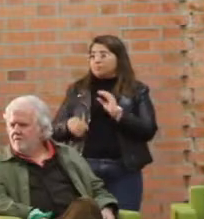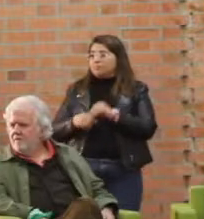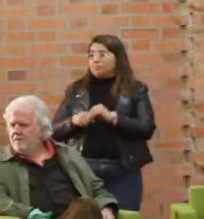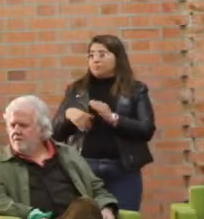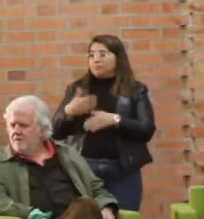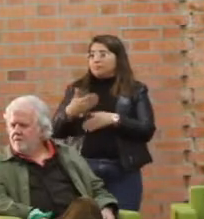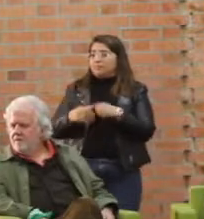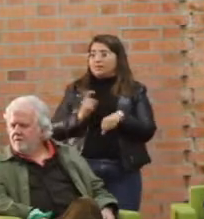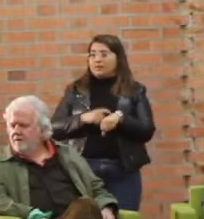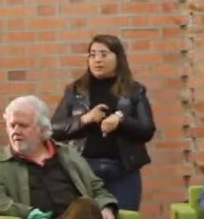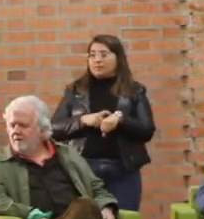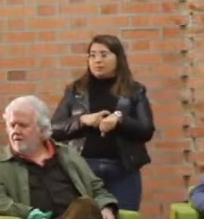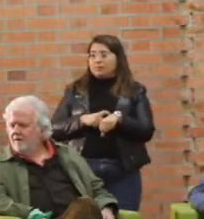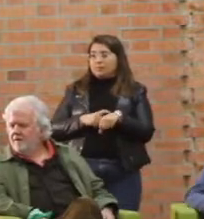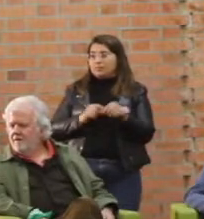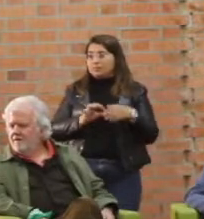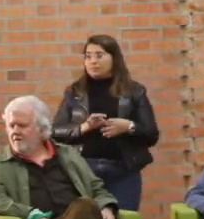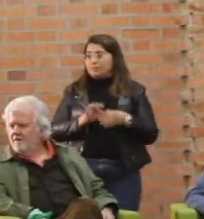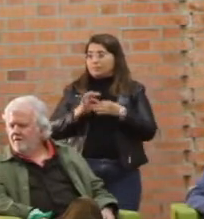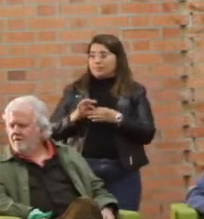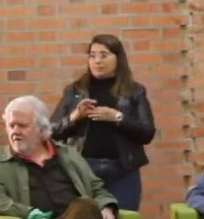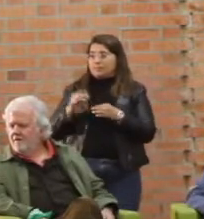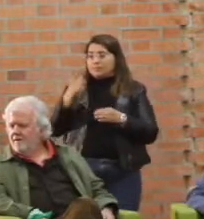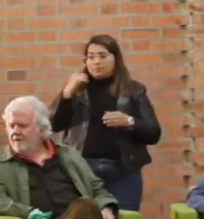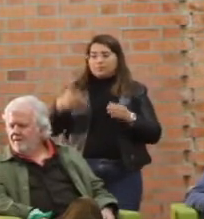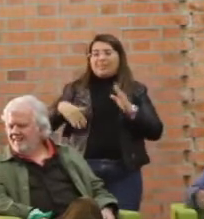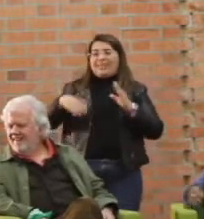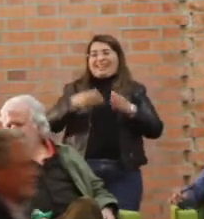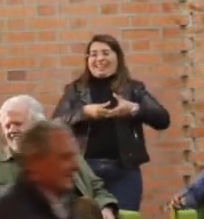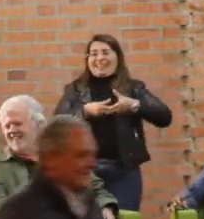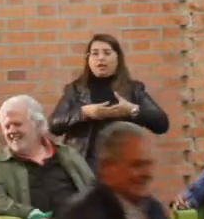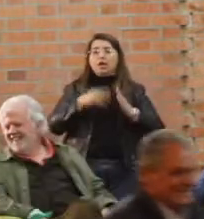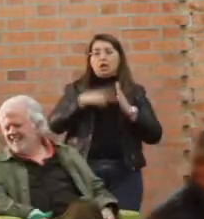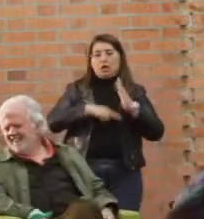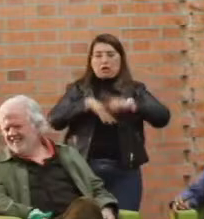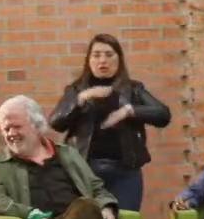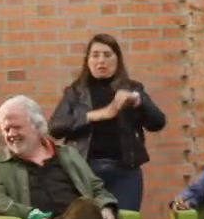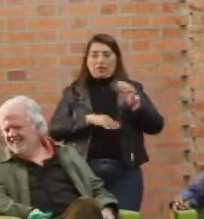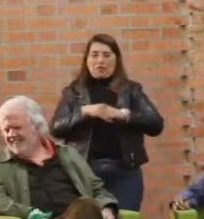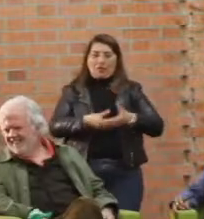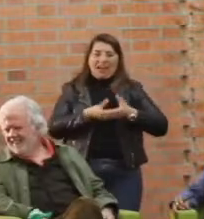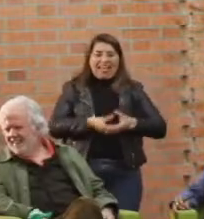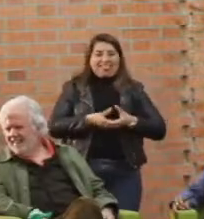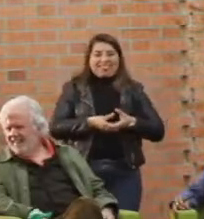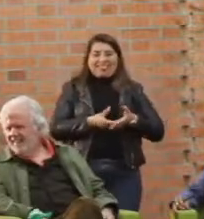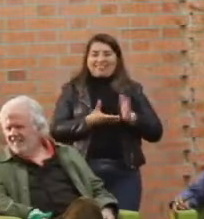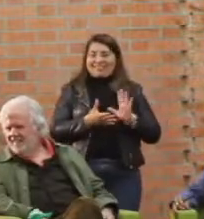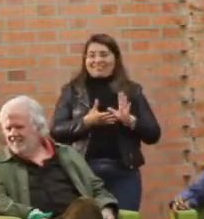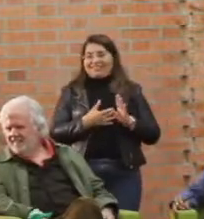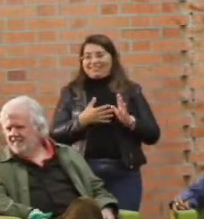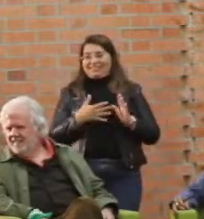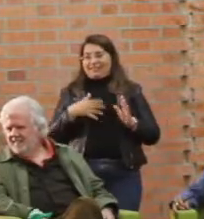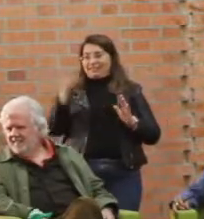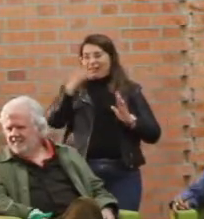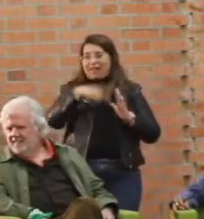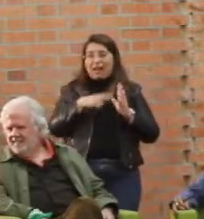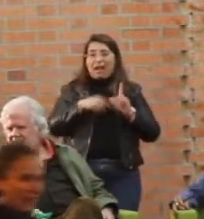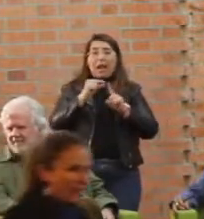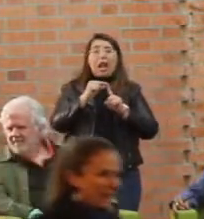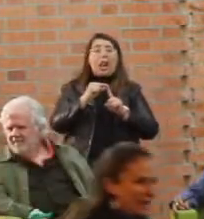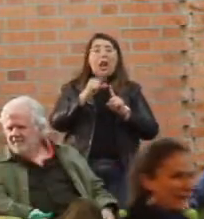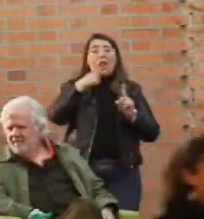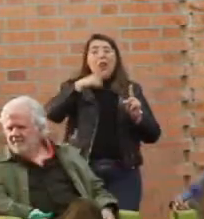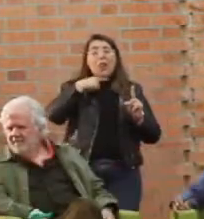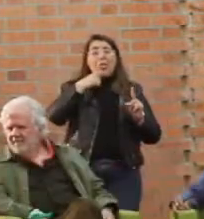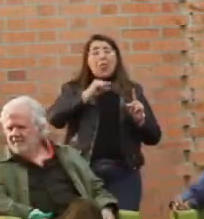también todo ese tiempo y como ven es un libro súper incómodo no se puede abrir bien está en una letra sepia